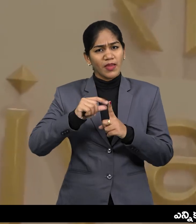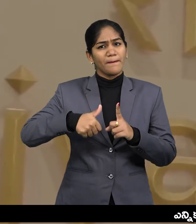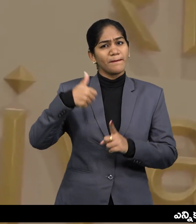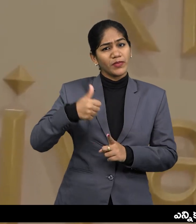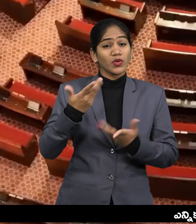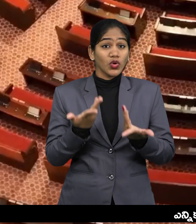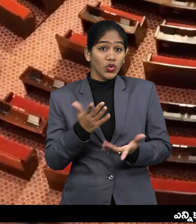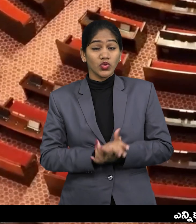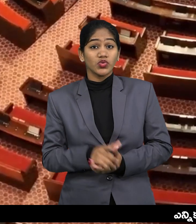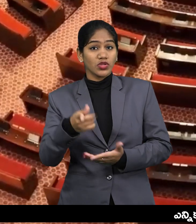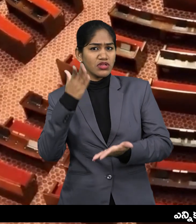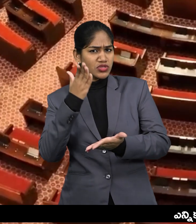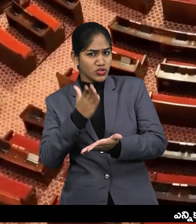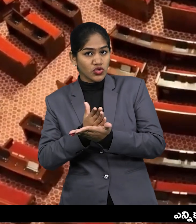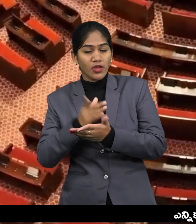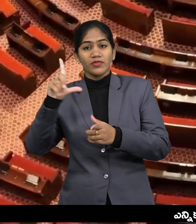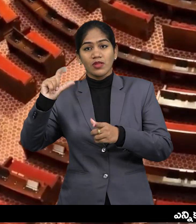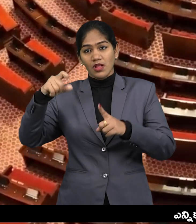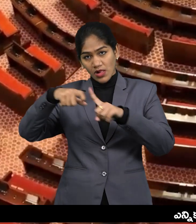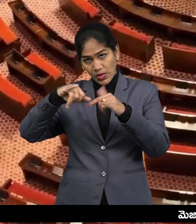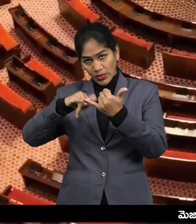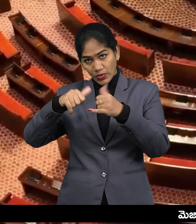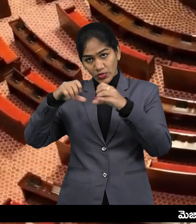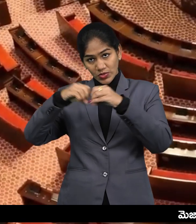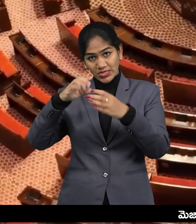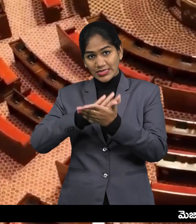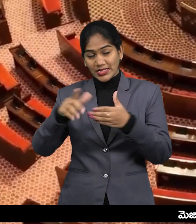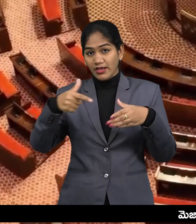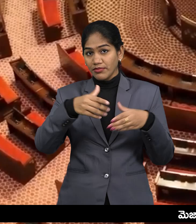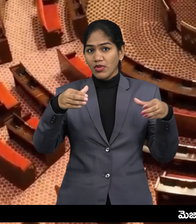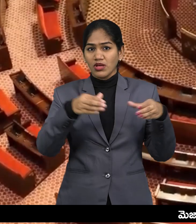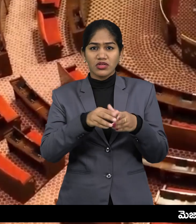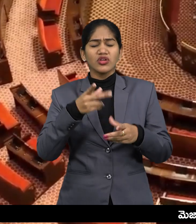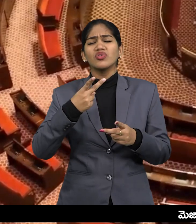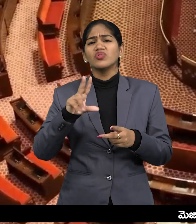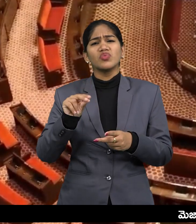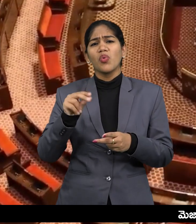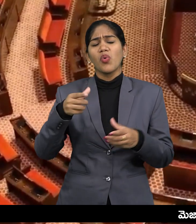ఎన్నికల్లో ఏ పార్టీకి లేదా కూటమికి మెజారిటీ మద్దతు లభించకపోతే